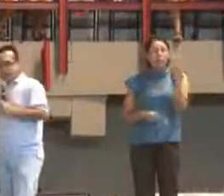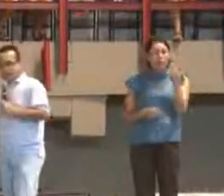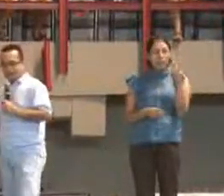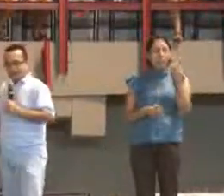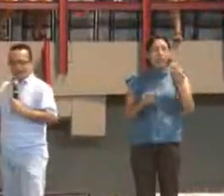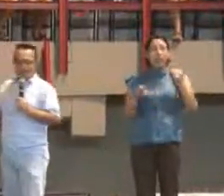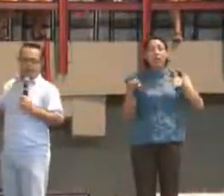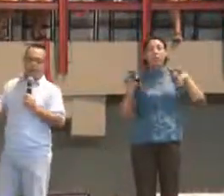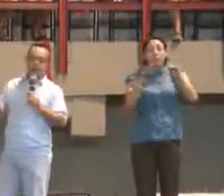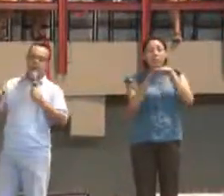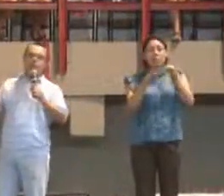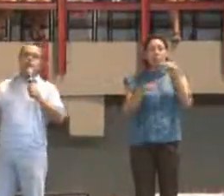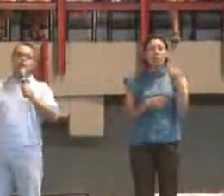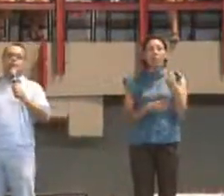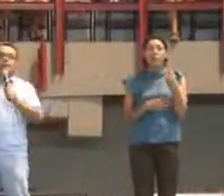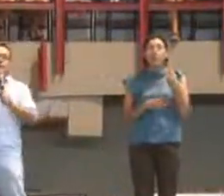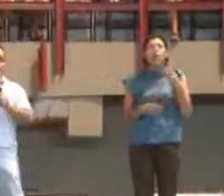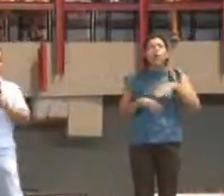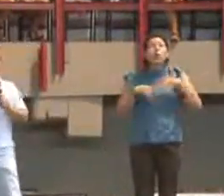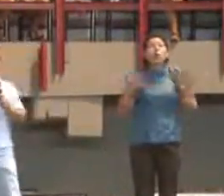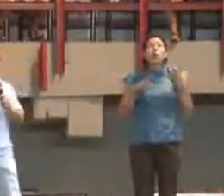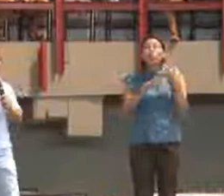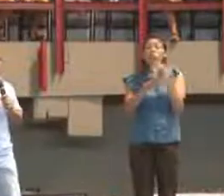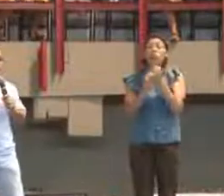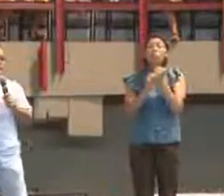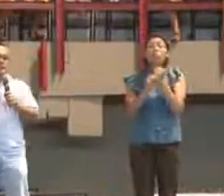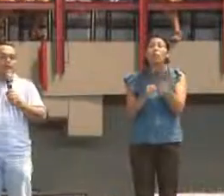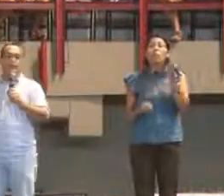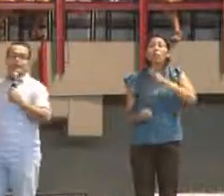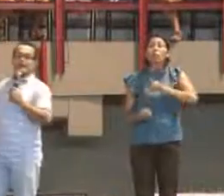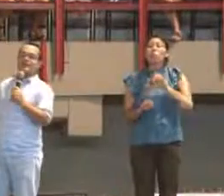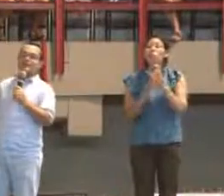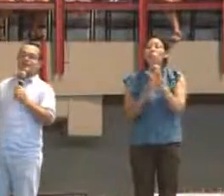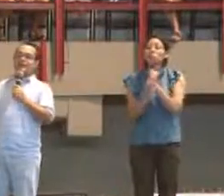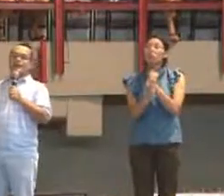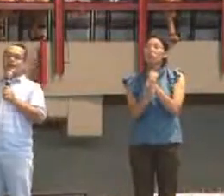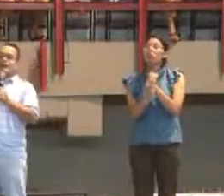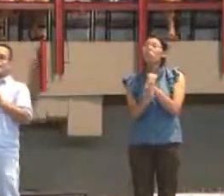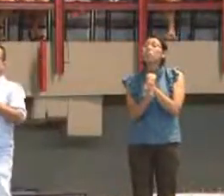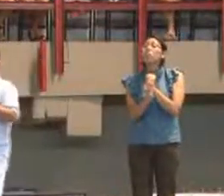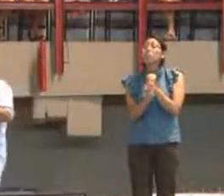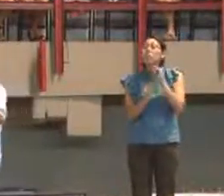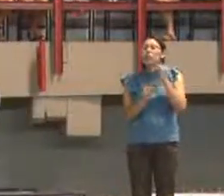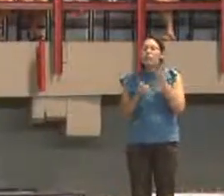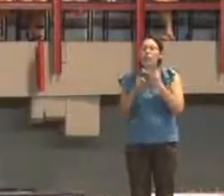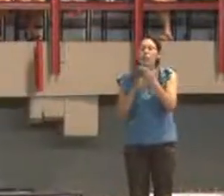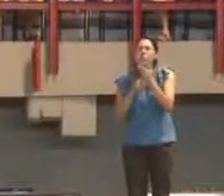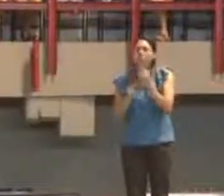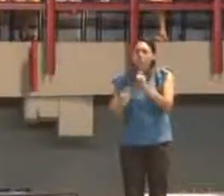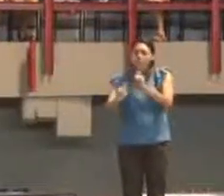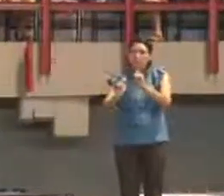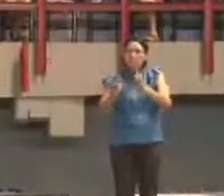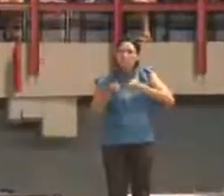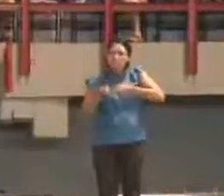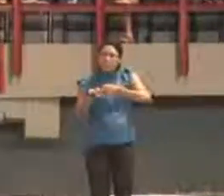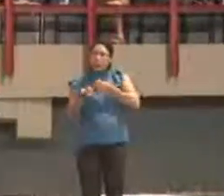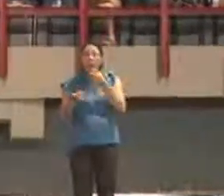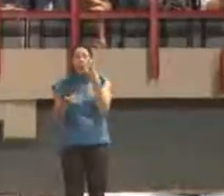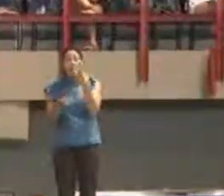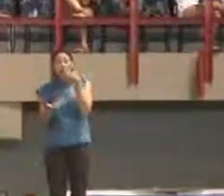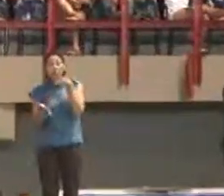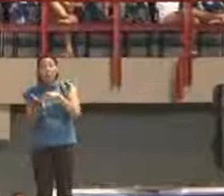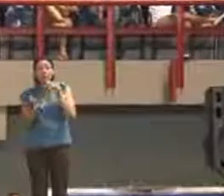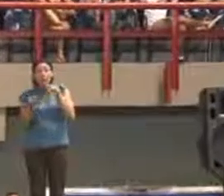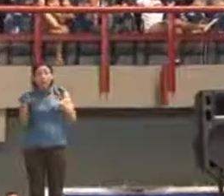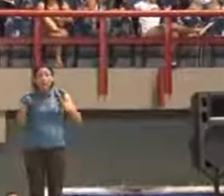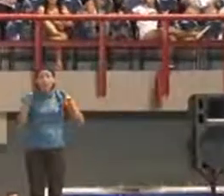empatou 3. Então, qual o total de pontos que ele vai obter? Cada vez que ele vence, ele ganha 3 pontos, cada vez que ele